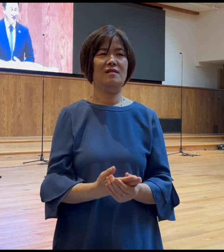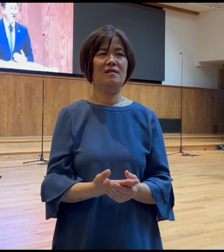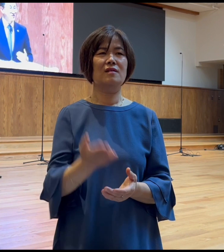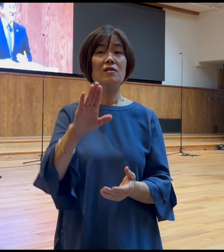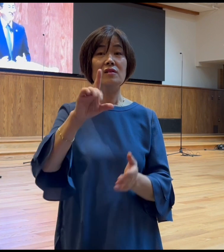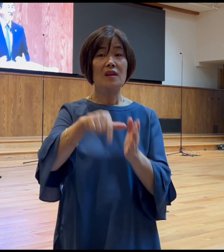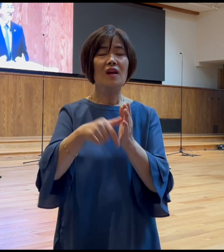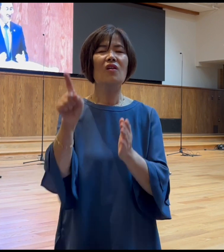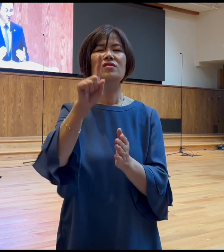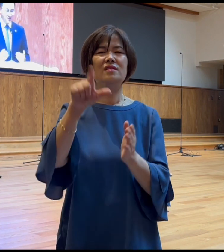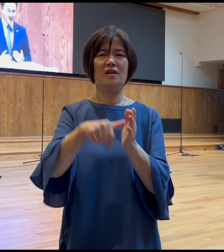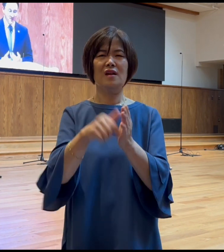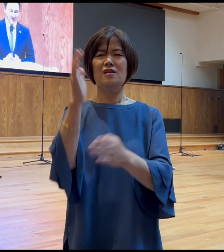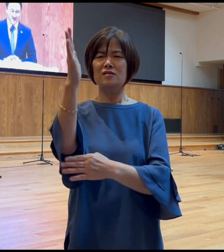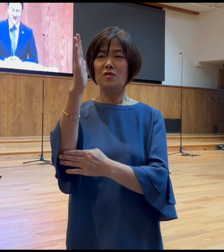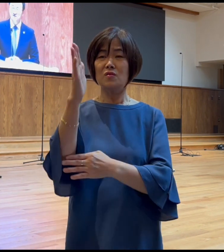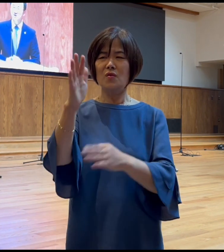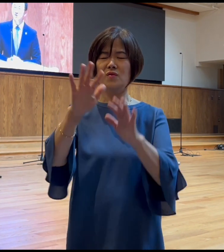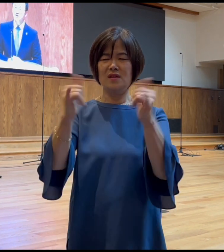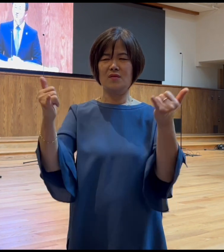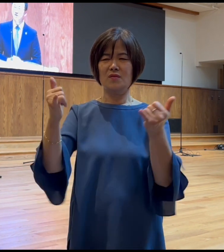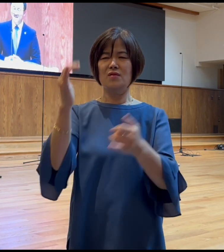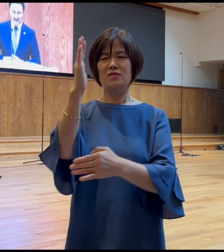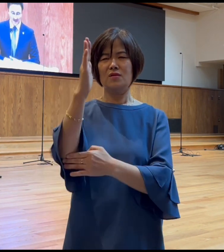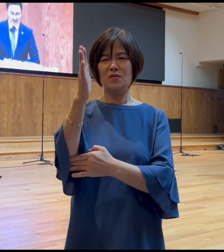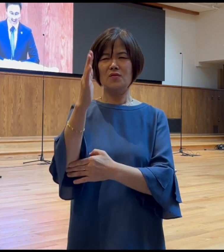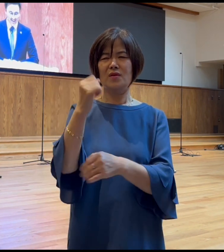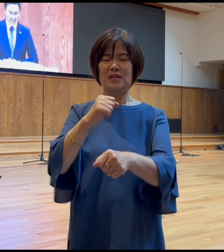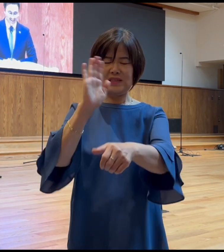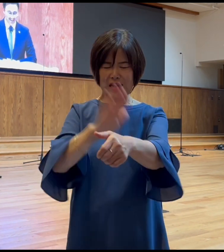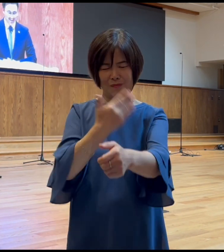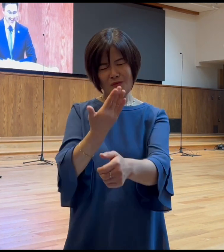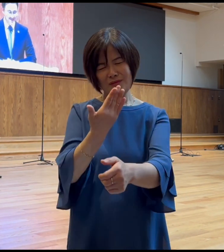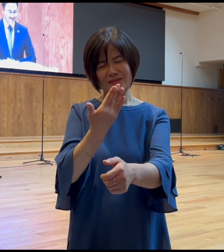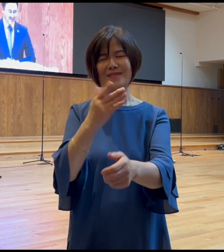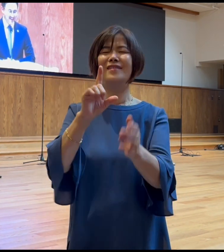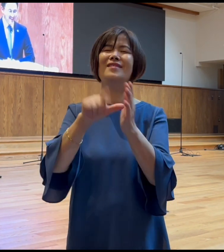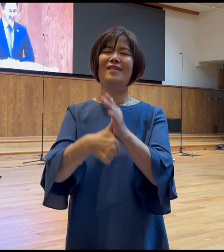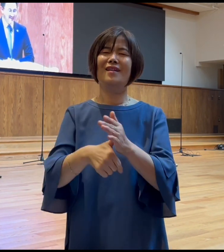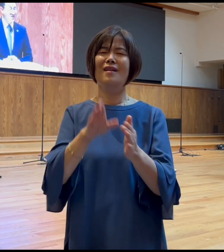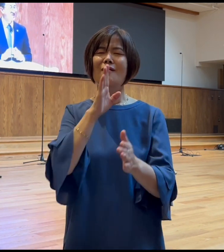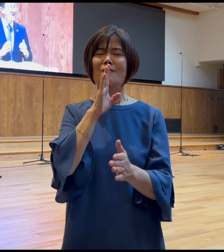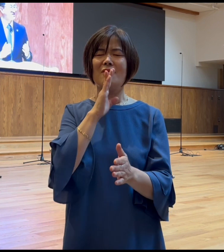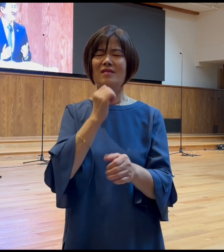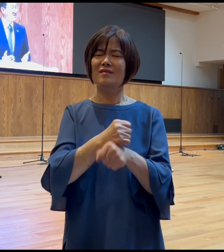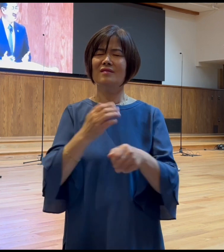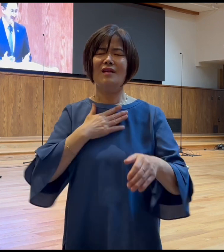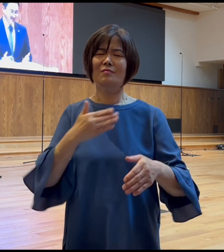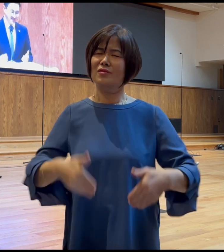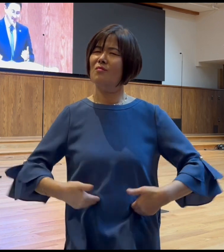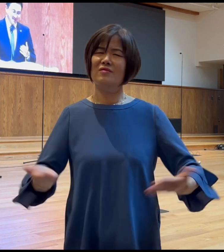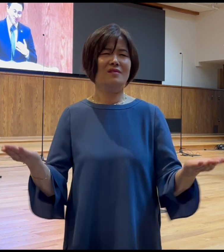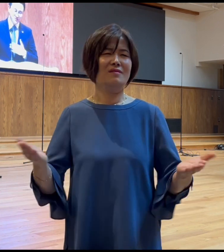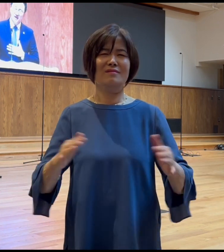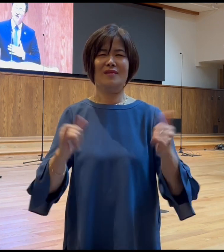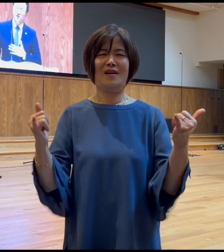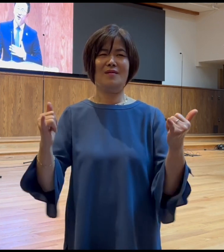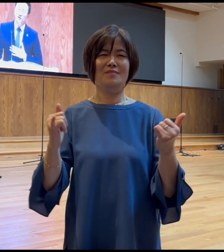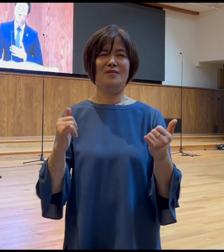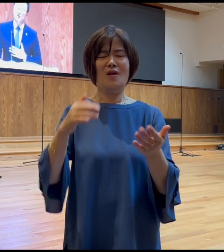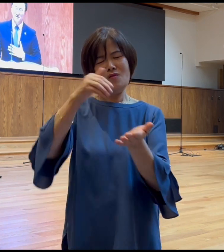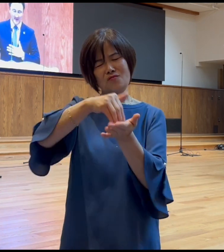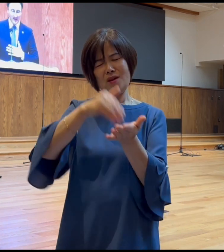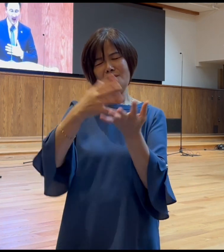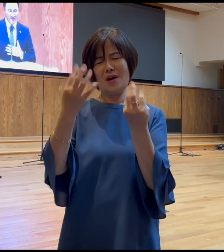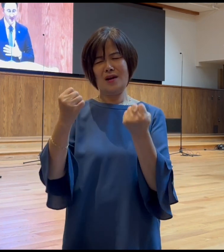그럴 때가 언제냐면 이 설교자로 설교가 죽이 될 때입니다. 이 설교하고 나서 후회와